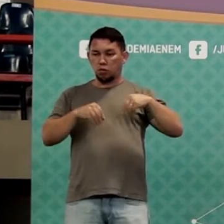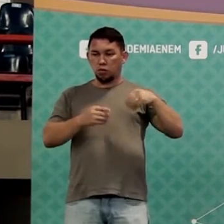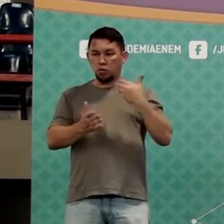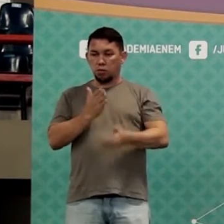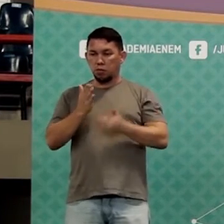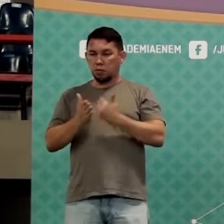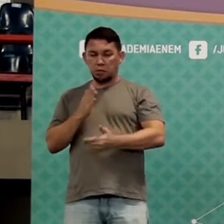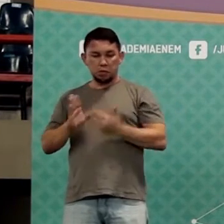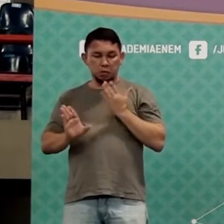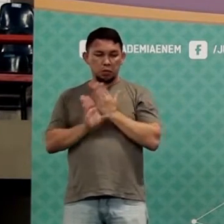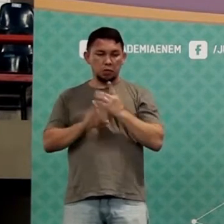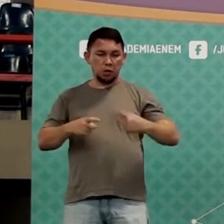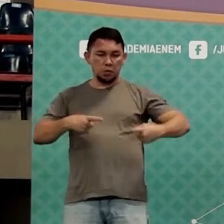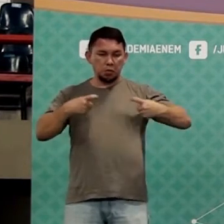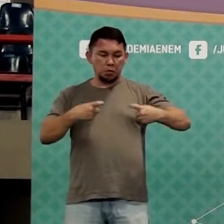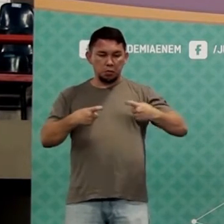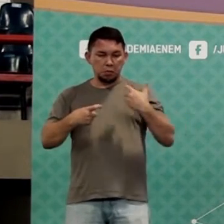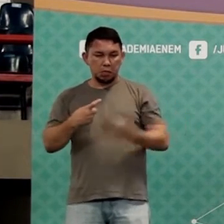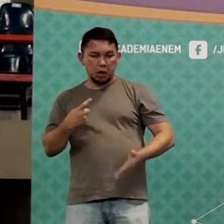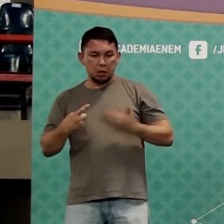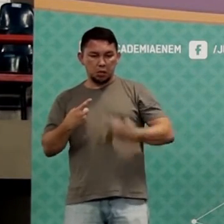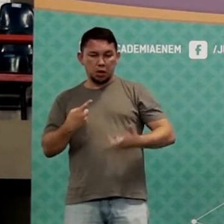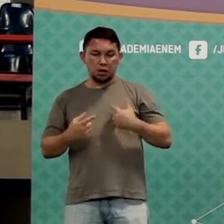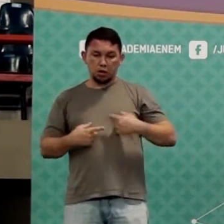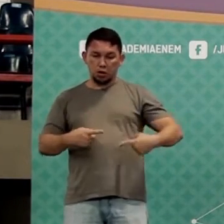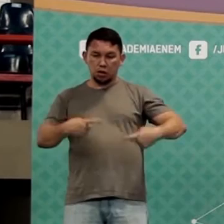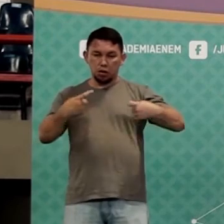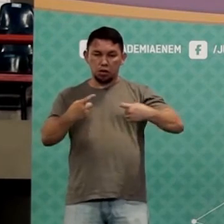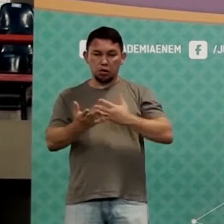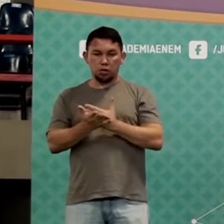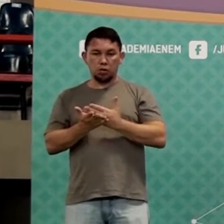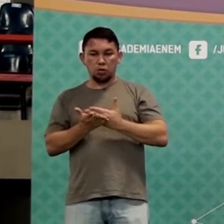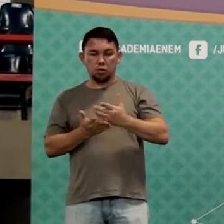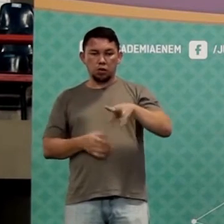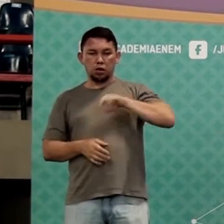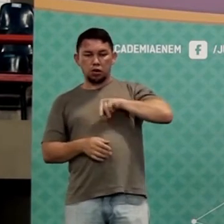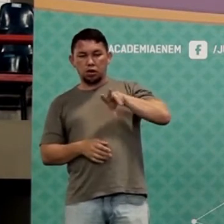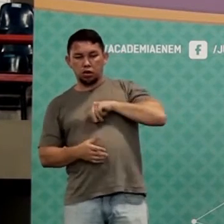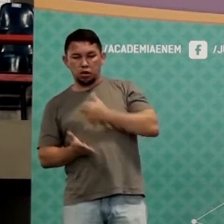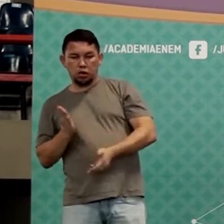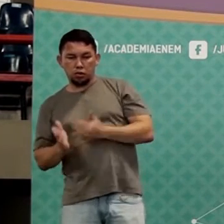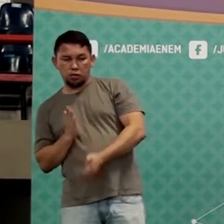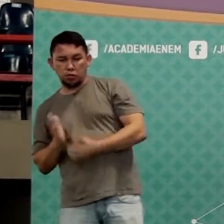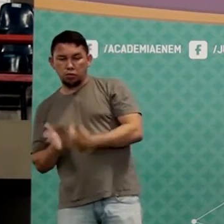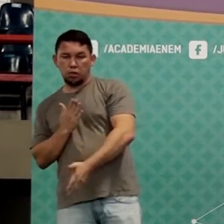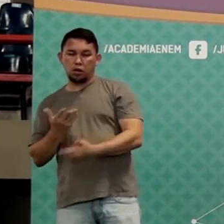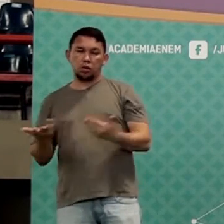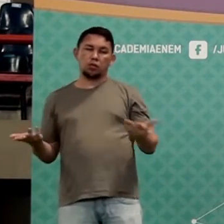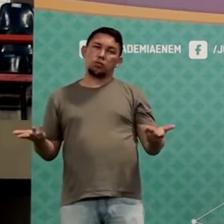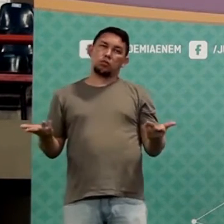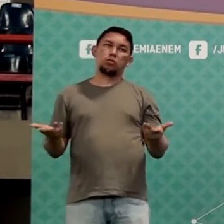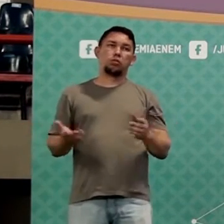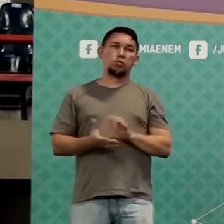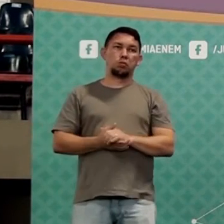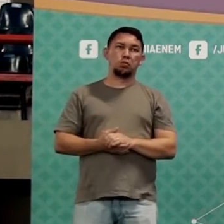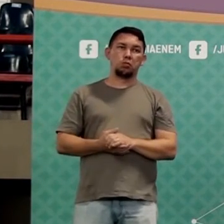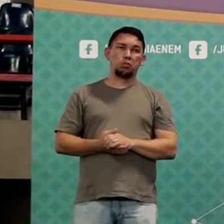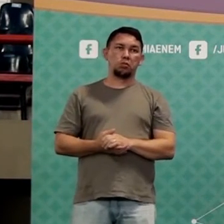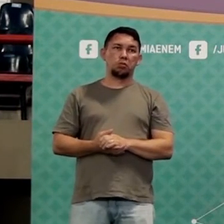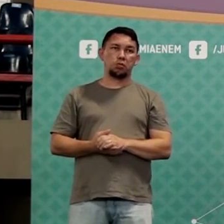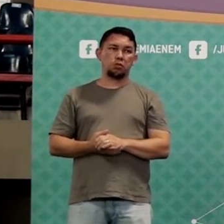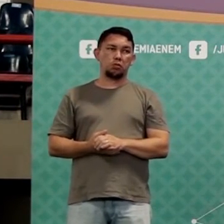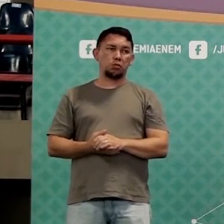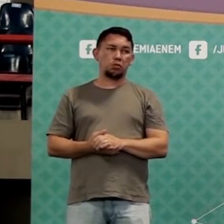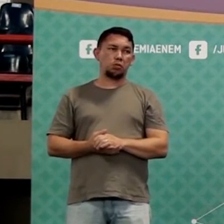a incapacidade dele de ganhar uma guerra. Quando a guerra começava, a Inglaterra já estava perdendo. Beleza? Nada com